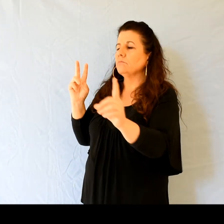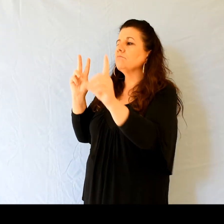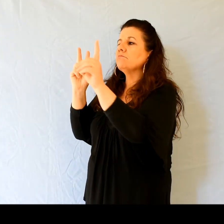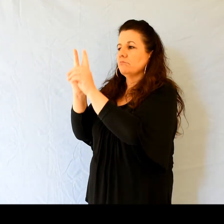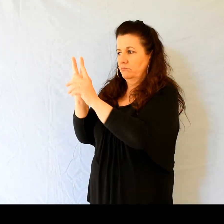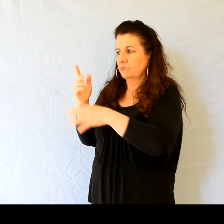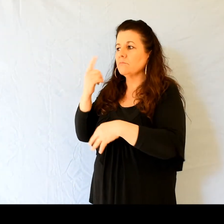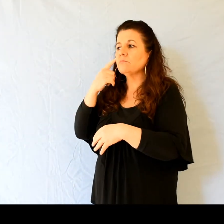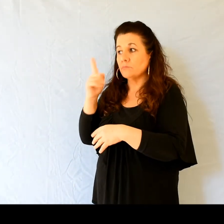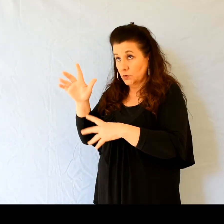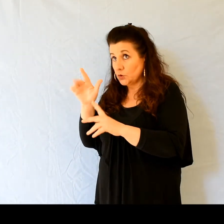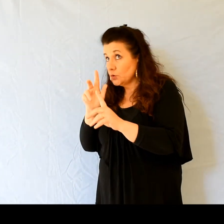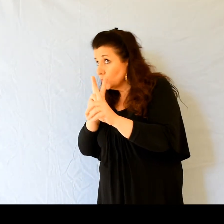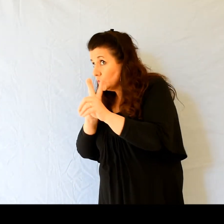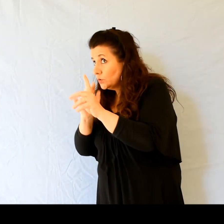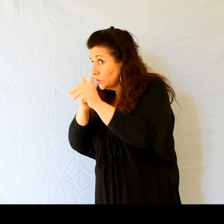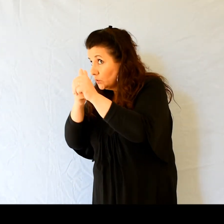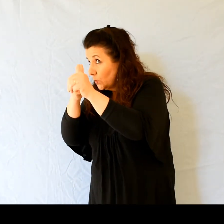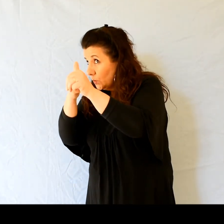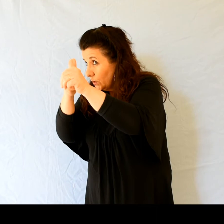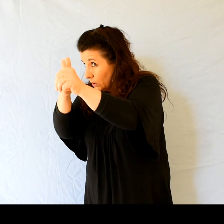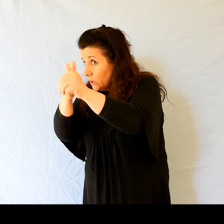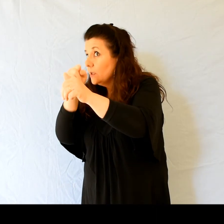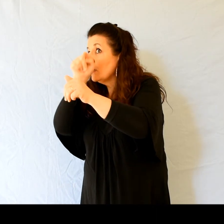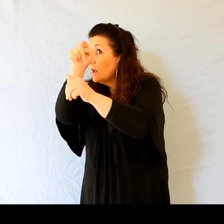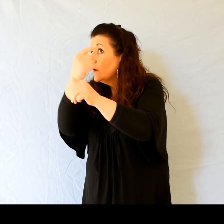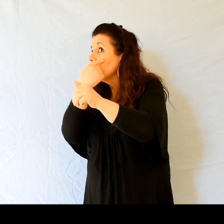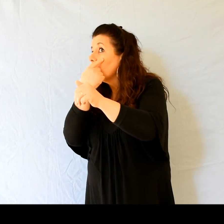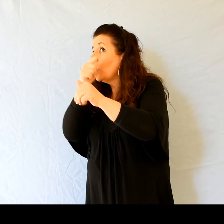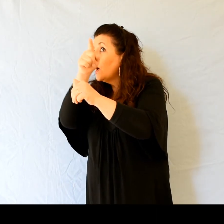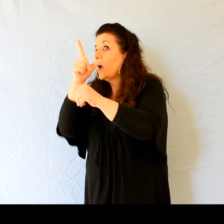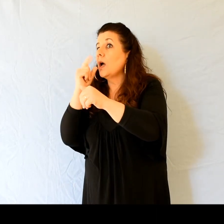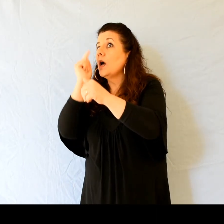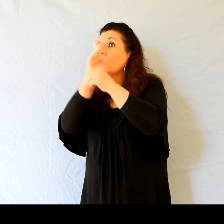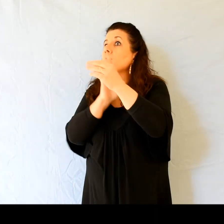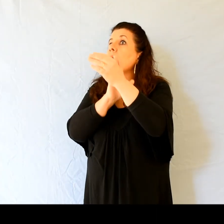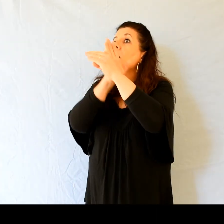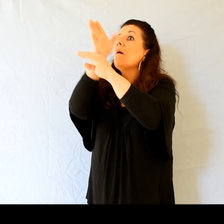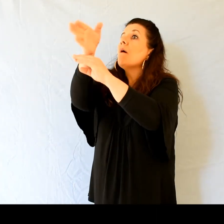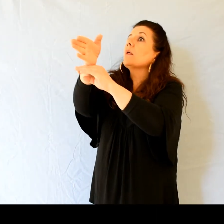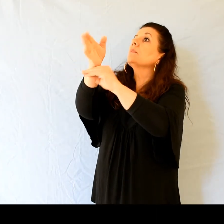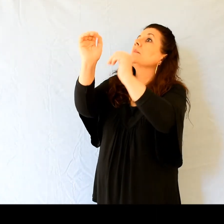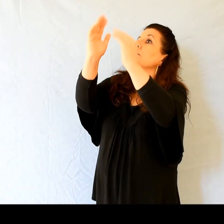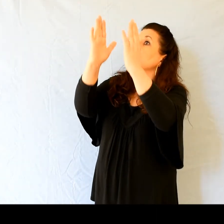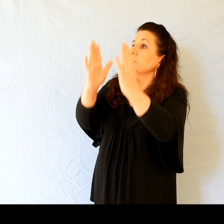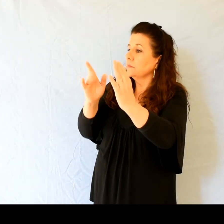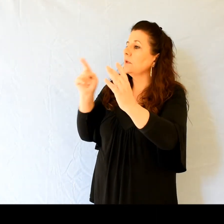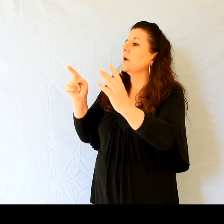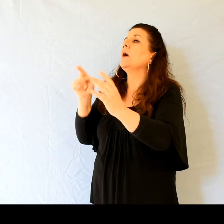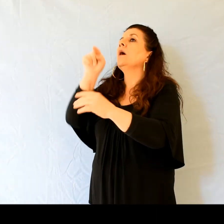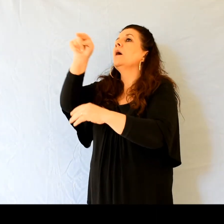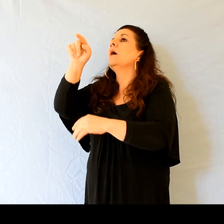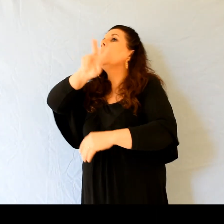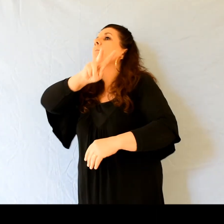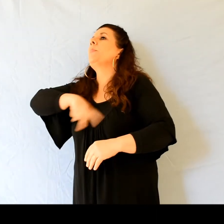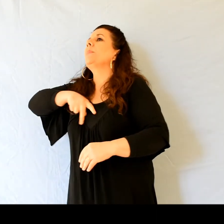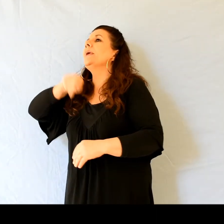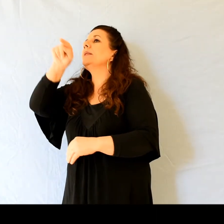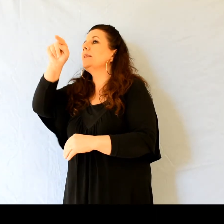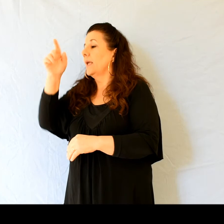Suivez-le, et là où il entrera, dites au propriétaire, le maître te fait